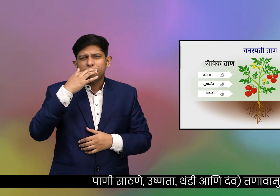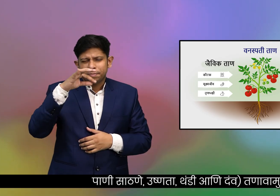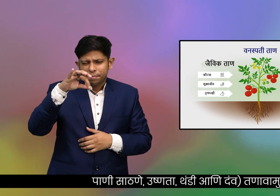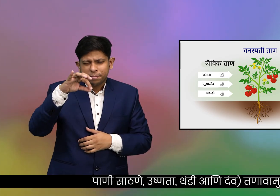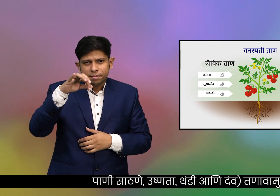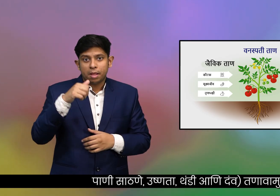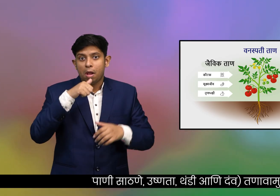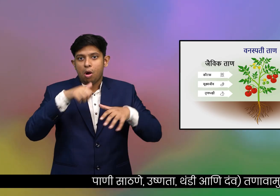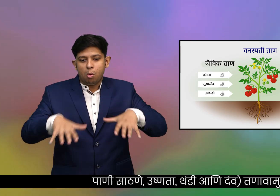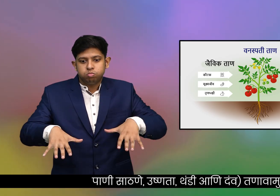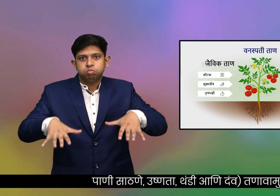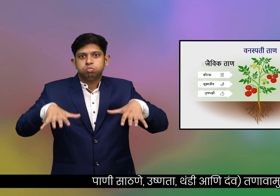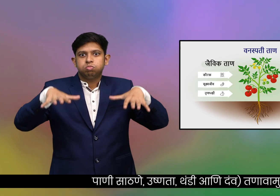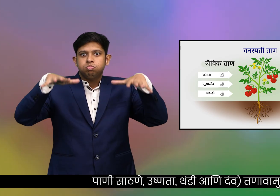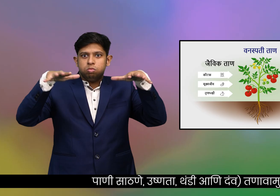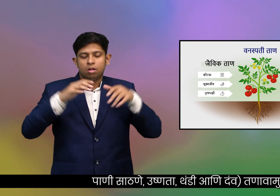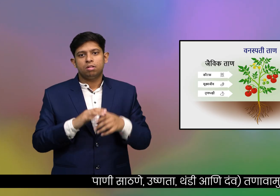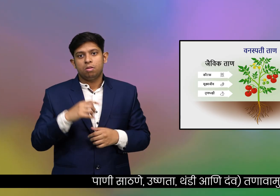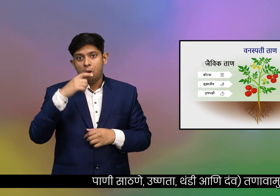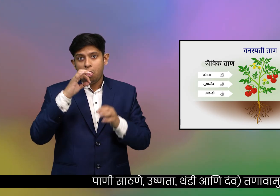पाणी साठवणे, उष्णता, थंडी आणि